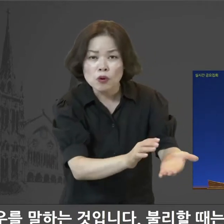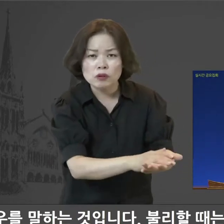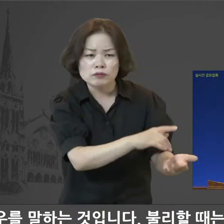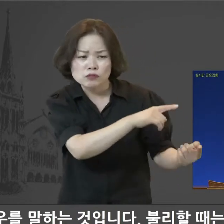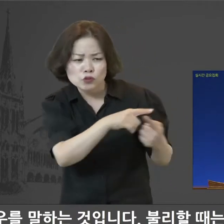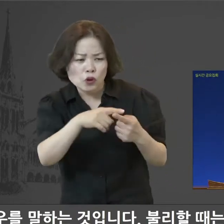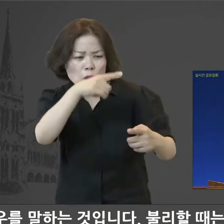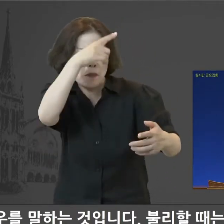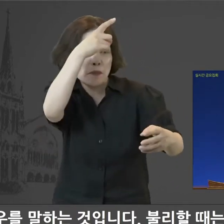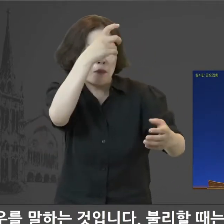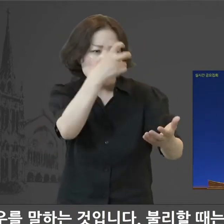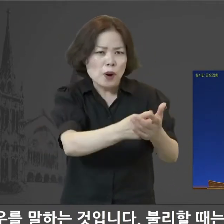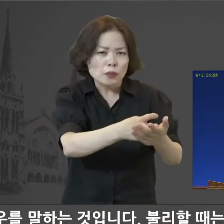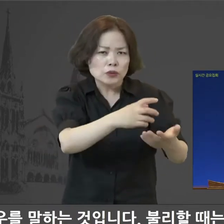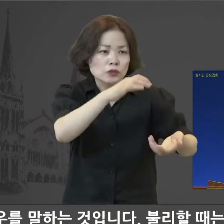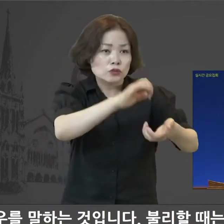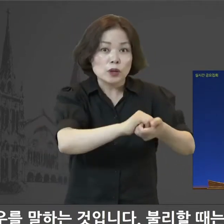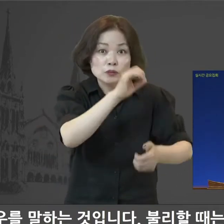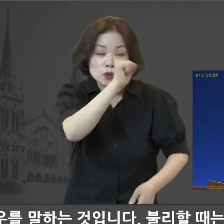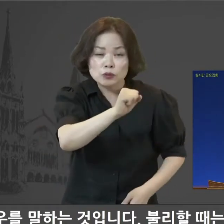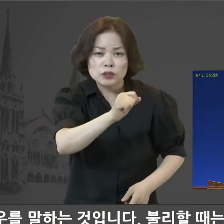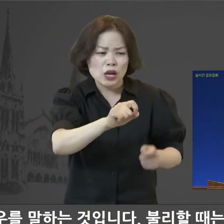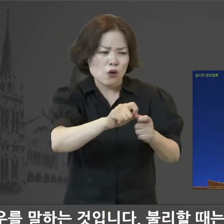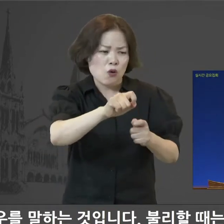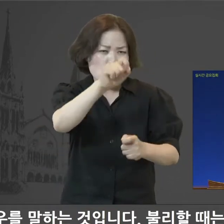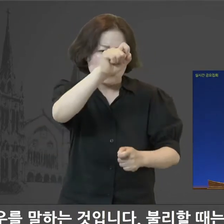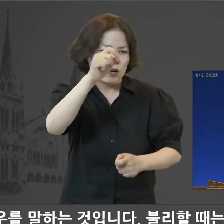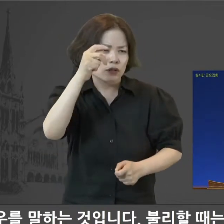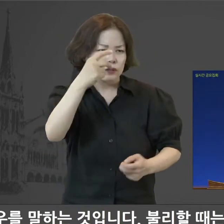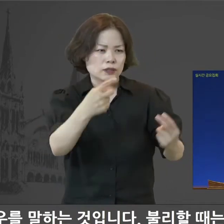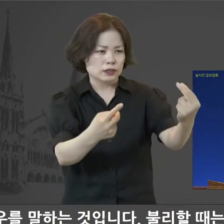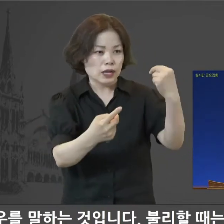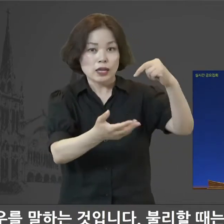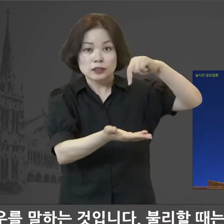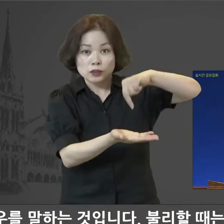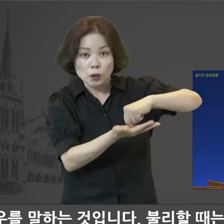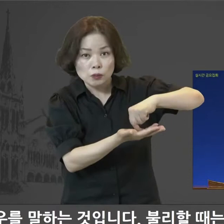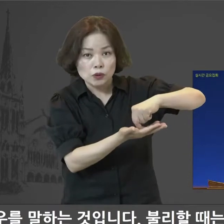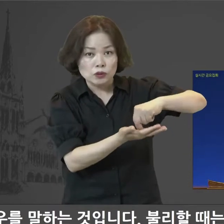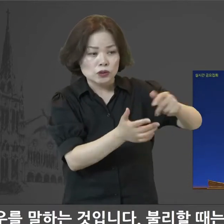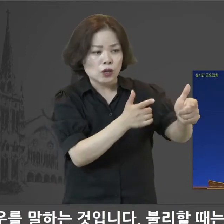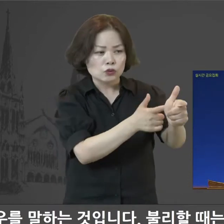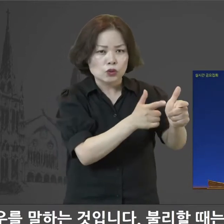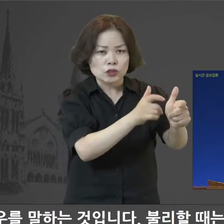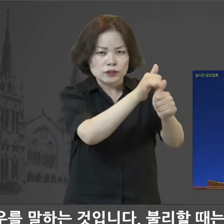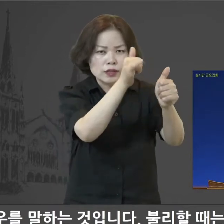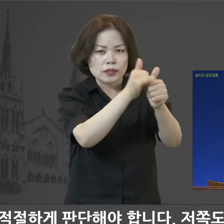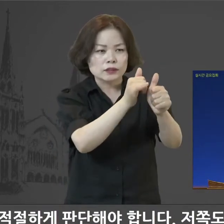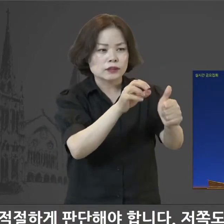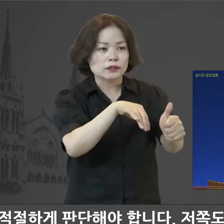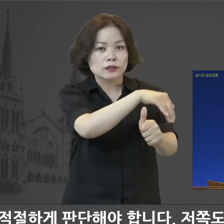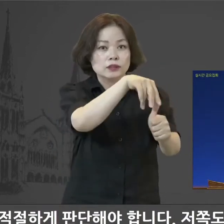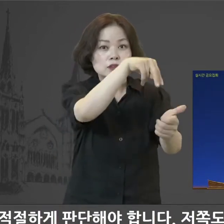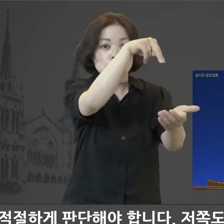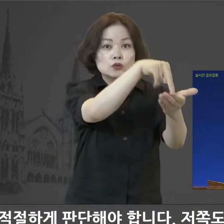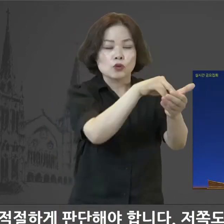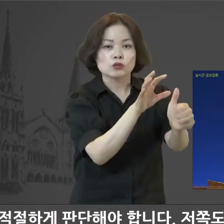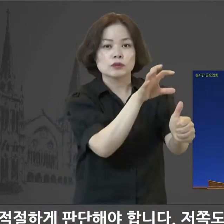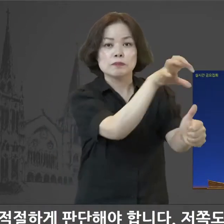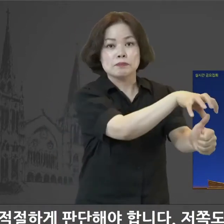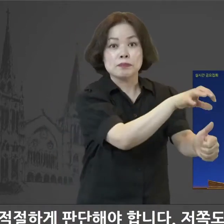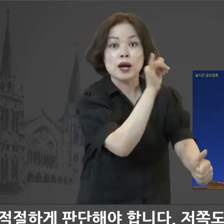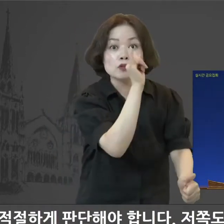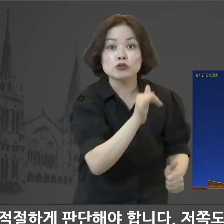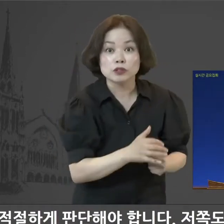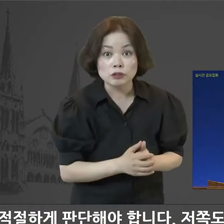무조건 법으로 규제하면 좋을 것 같지만 장기적인 관점에서 봤을 때 소수자를 오히려 사회로부터 격리시켜버리는 효과를 발생시킬 수